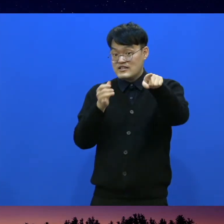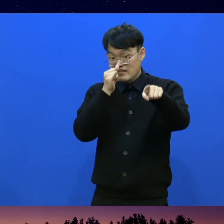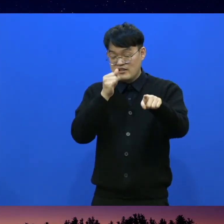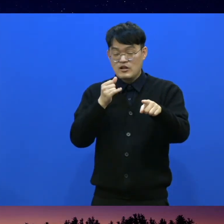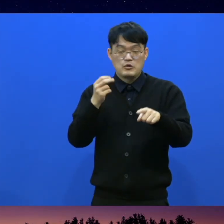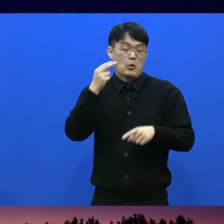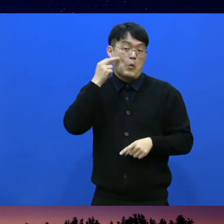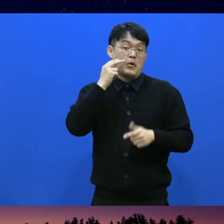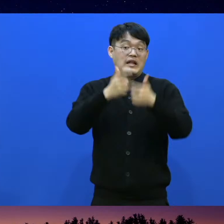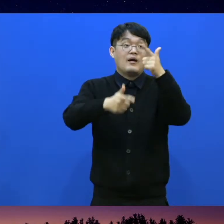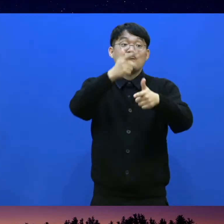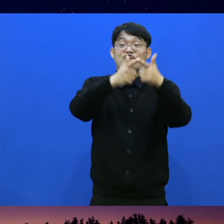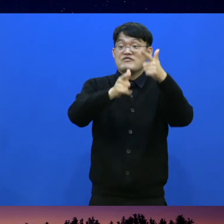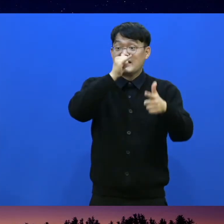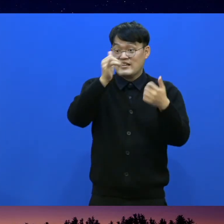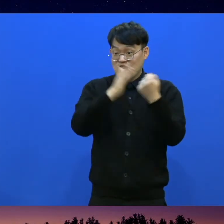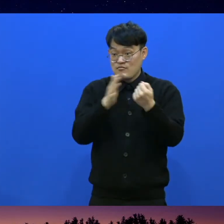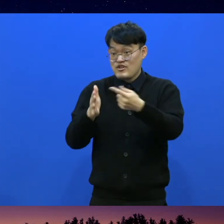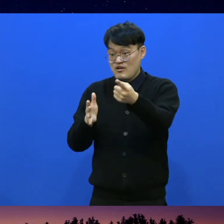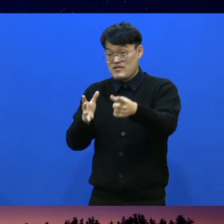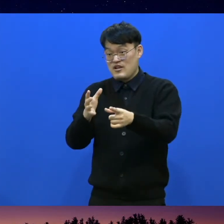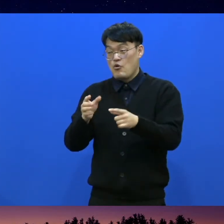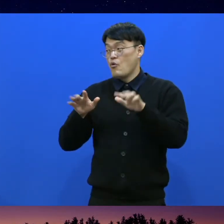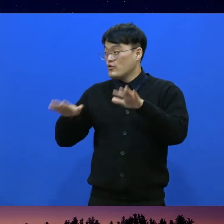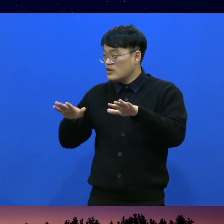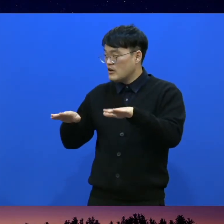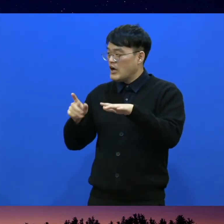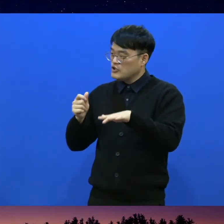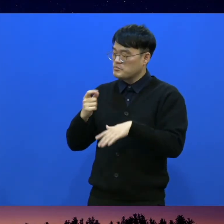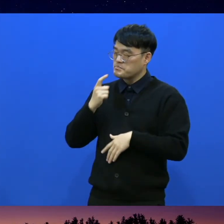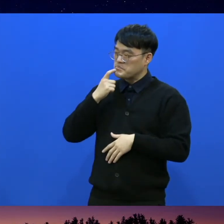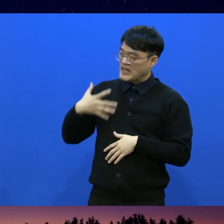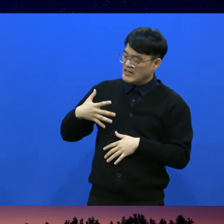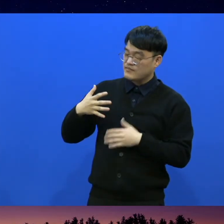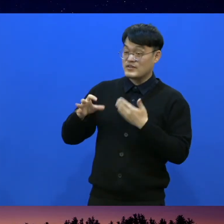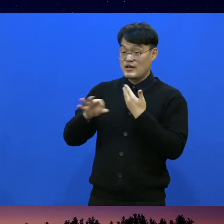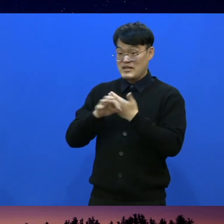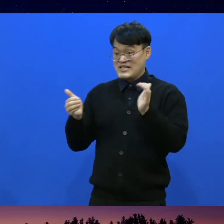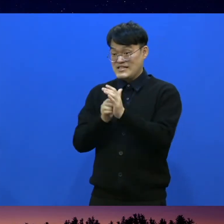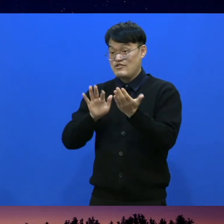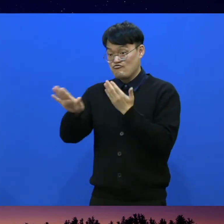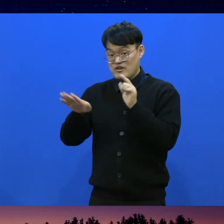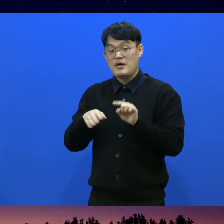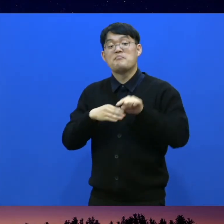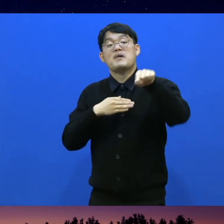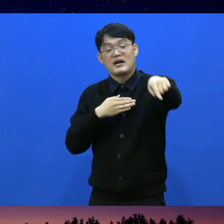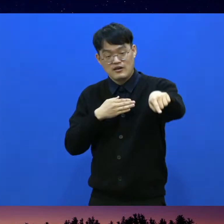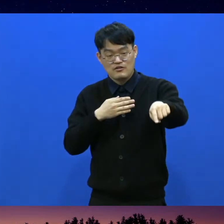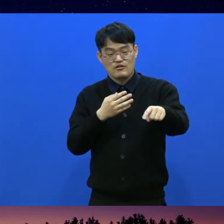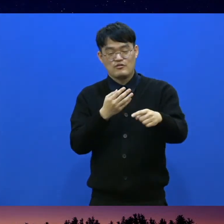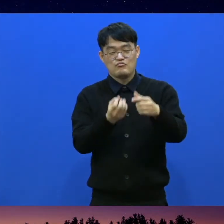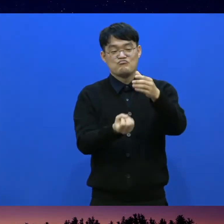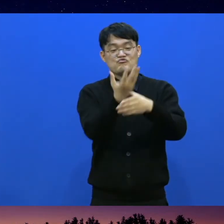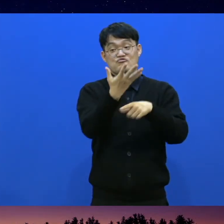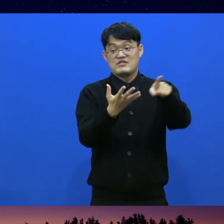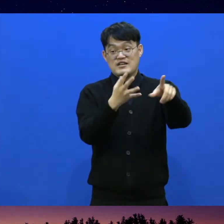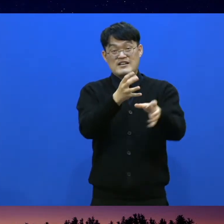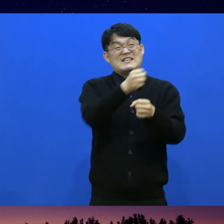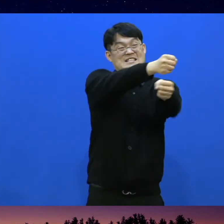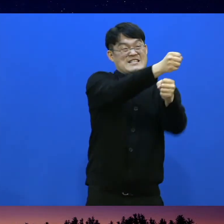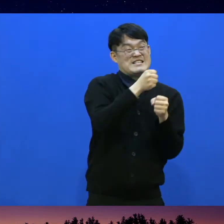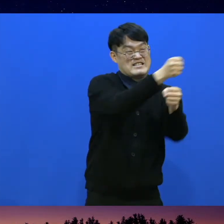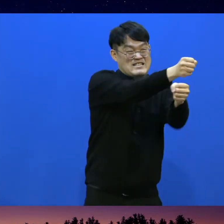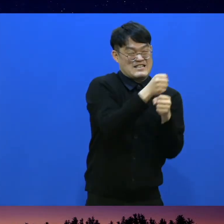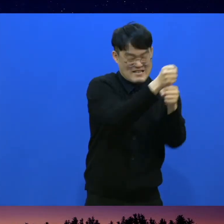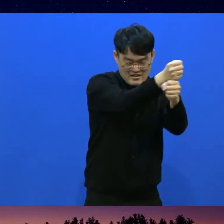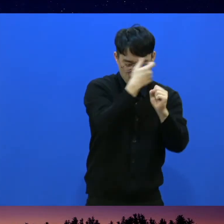다시. 오늘 여기서 양이 안 차는 분은 나가셔가지고 나가면 또 아파트 주민들이 심을 것 같은데